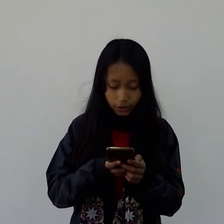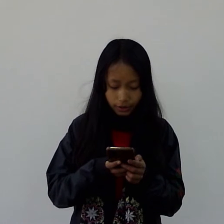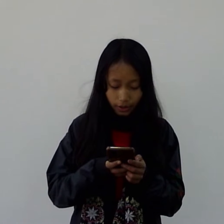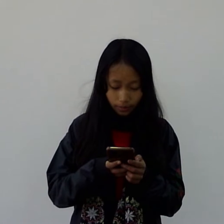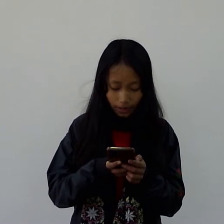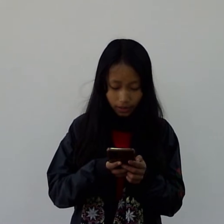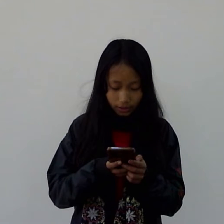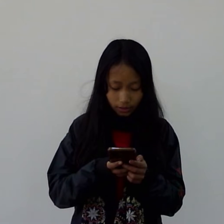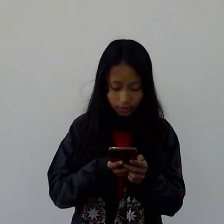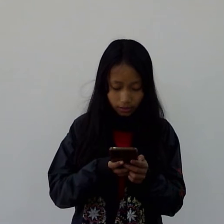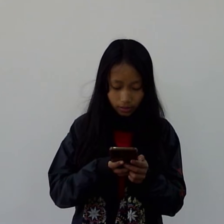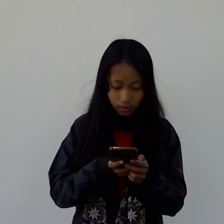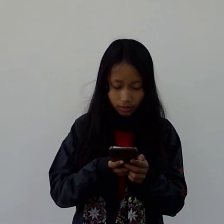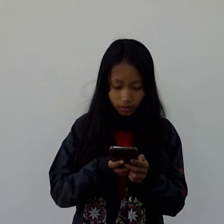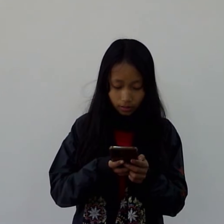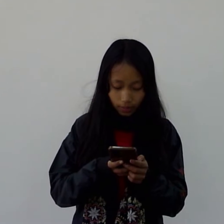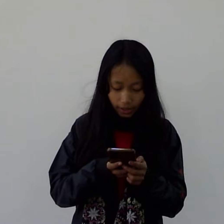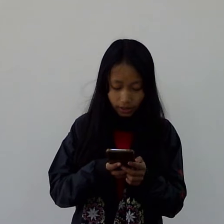मेरो संसारमा